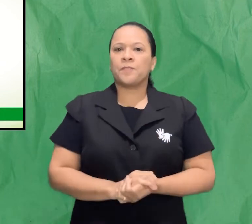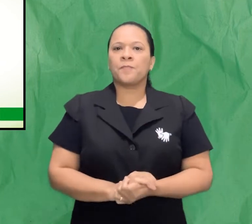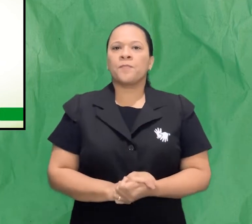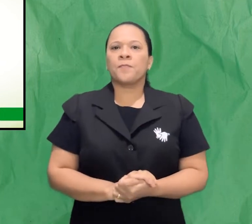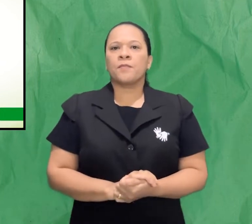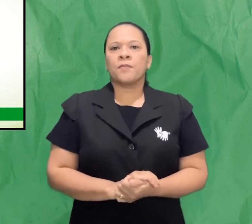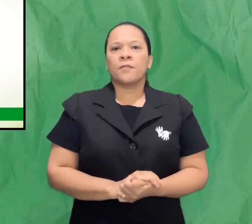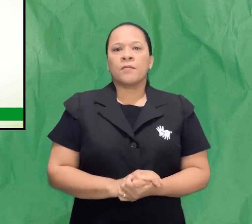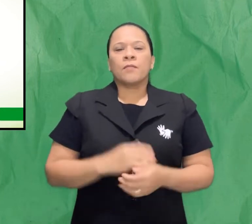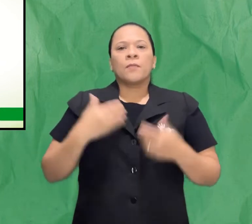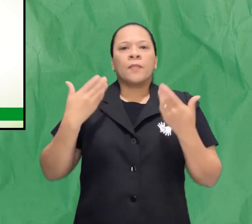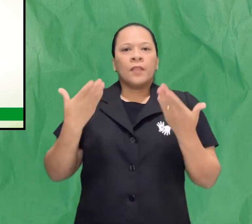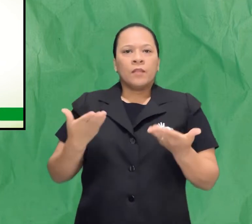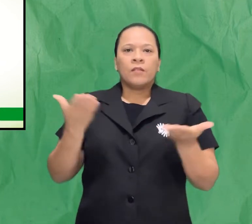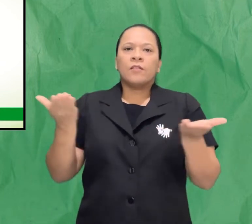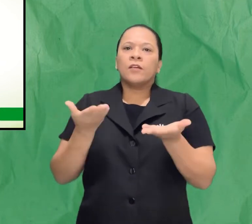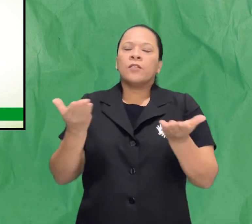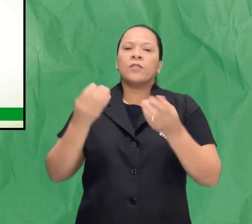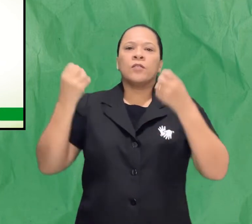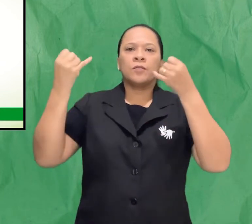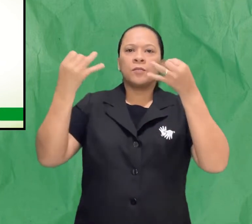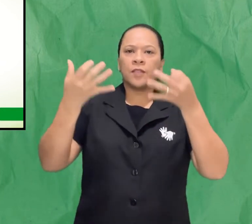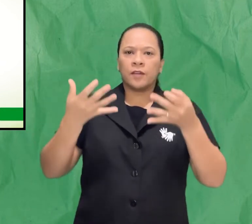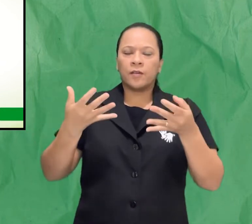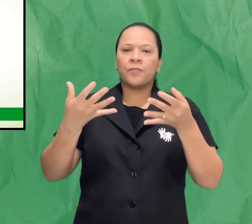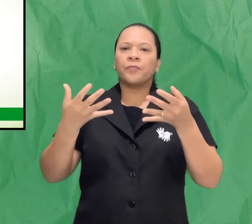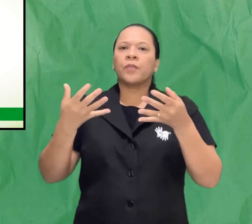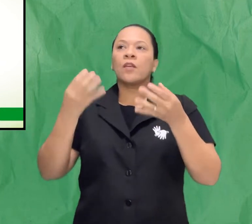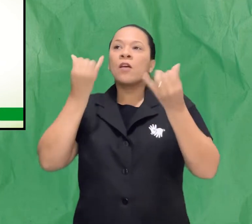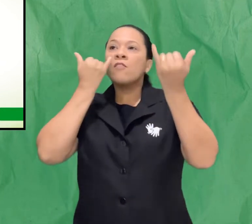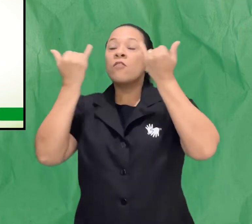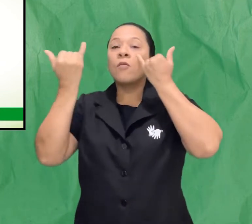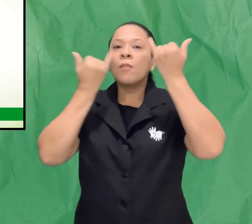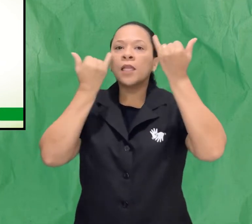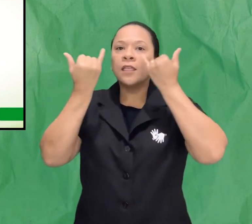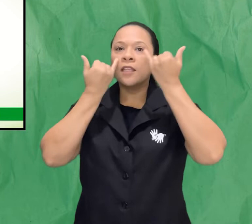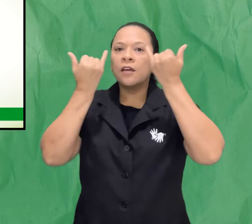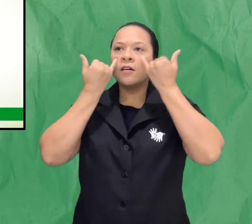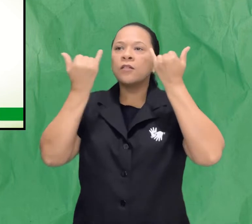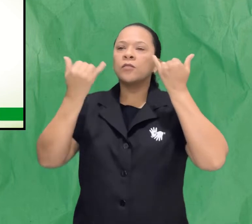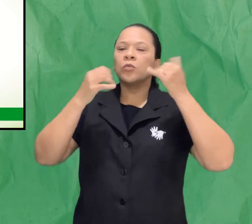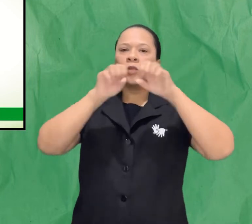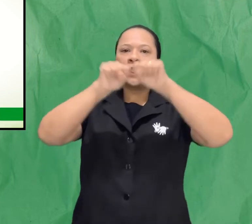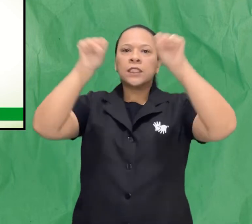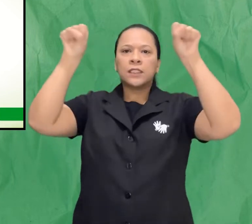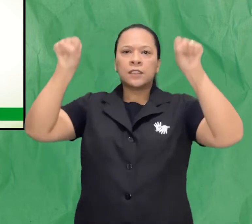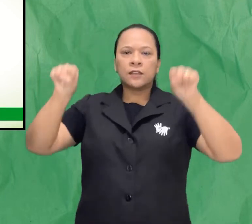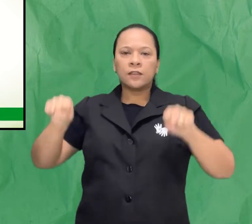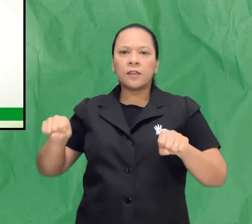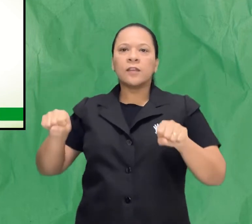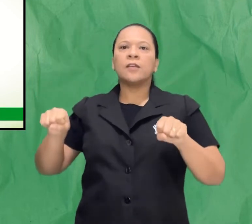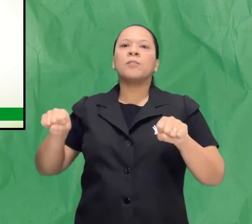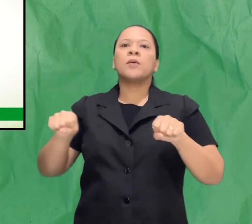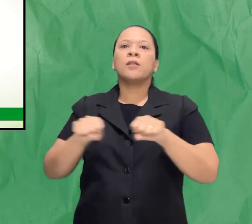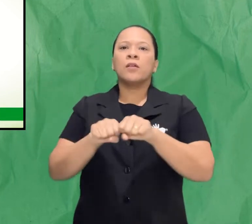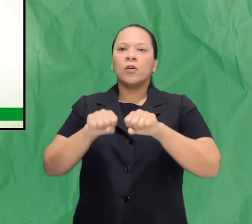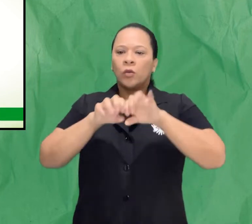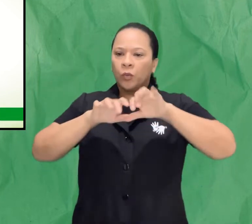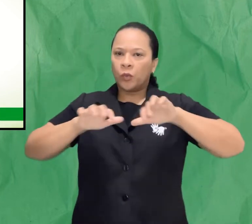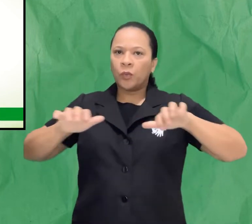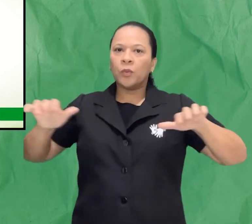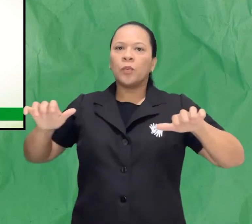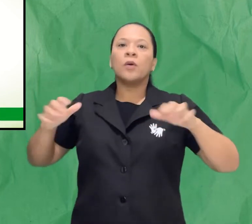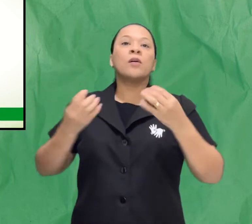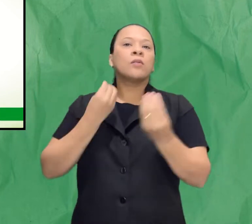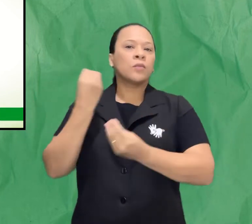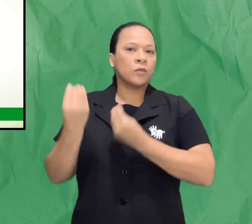Então vamos ver agora como a gente consegue obter essas informações no sistema operacional. Então, como a gente consegue